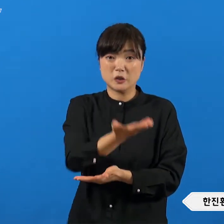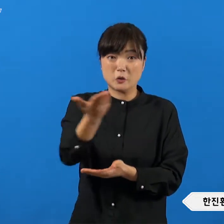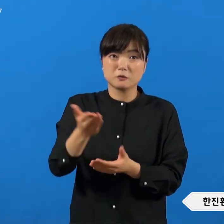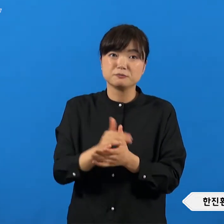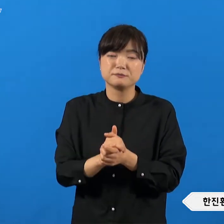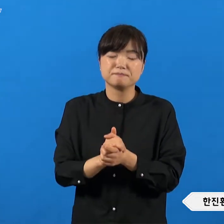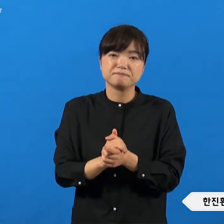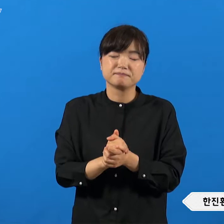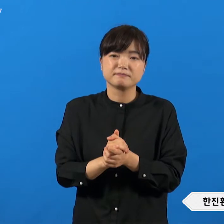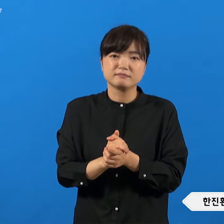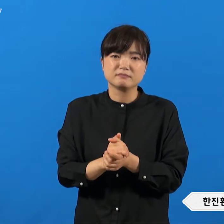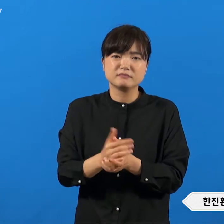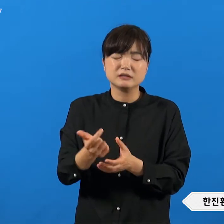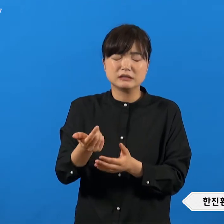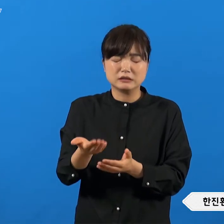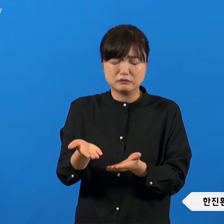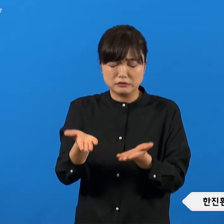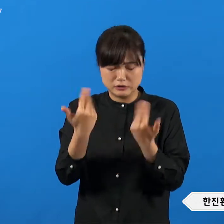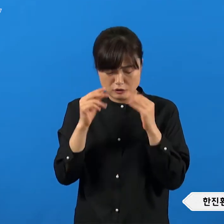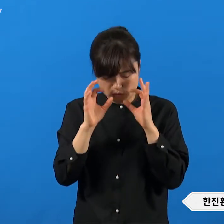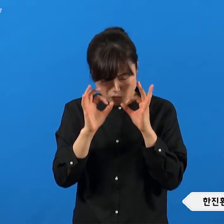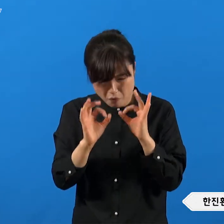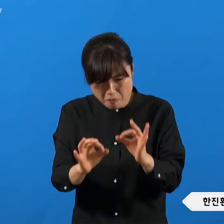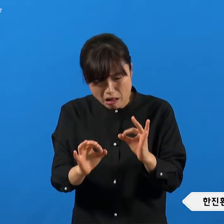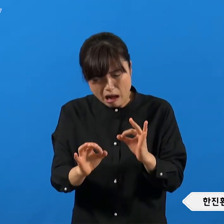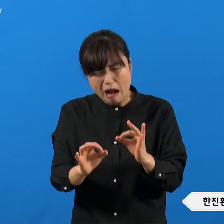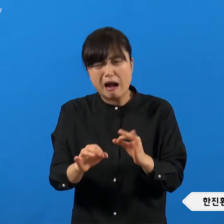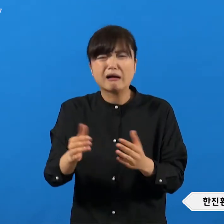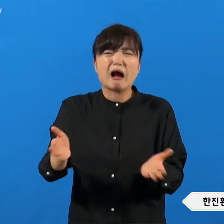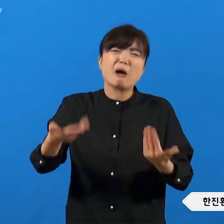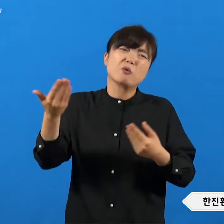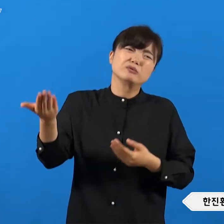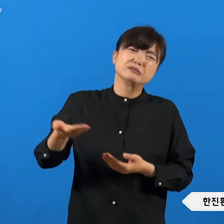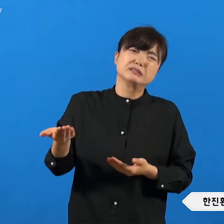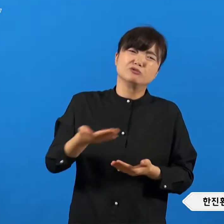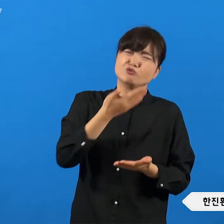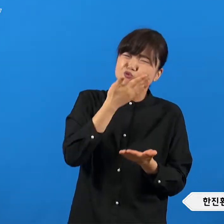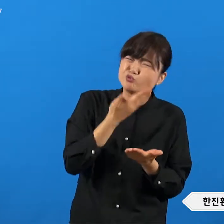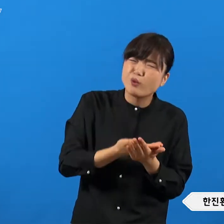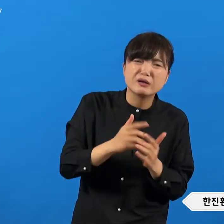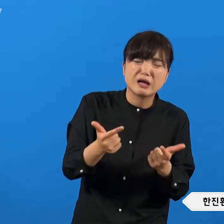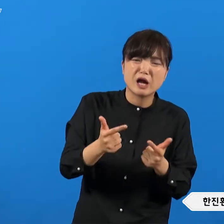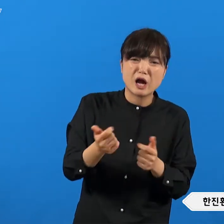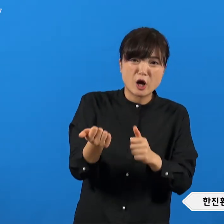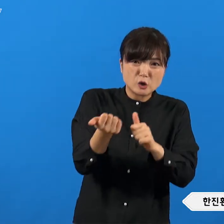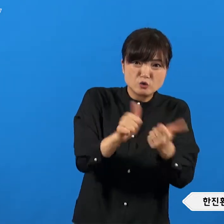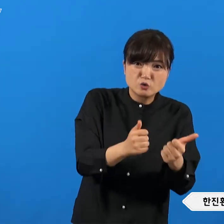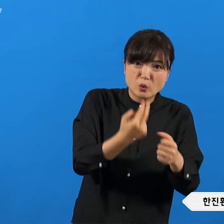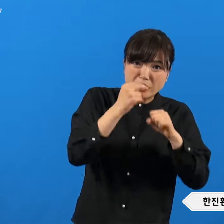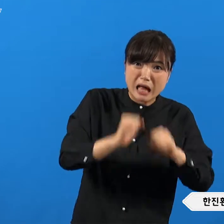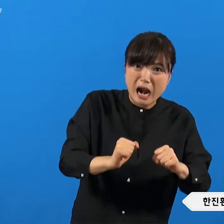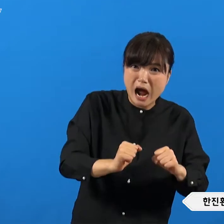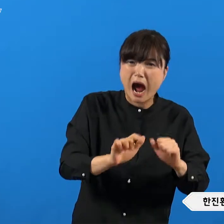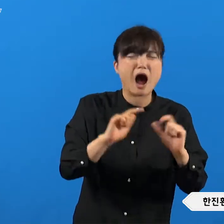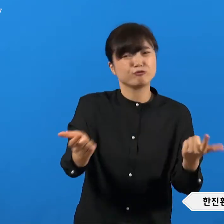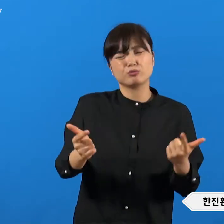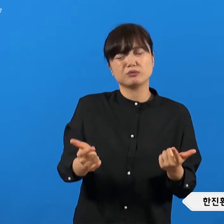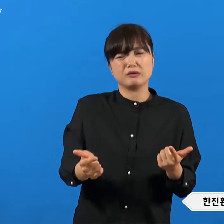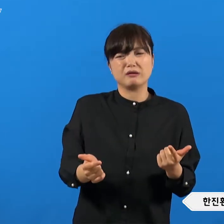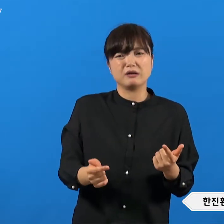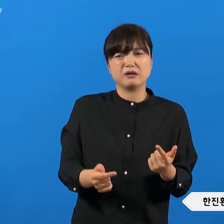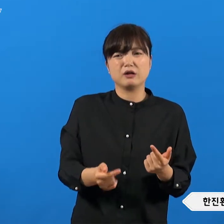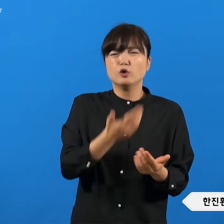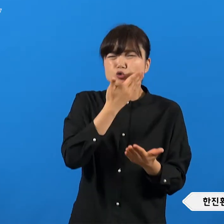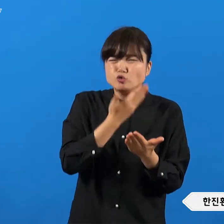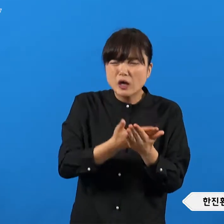여러분, 지나놓고 나면 아무것도 아닙니다. 죽고 사는 문제 아니면 좀